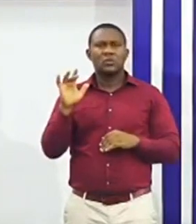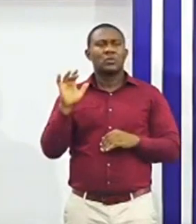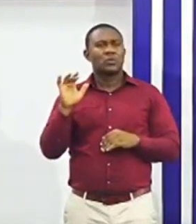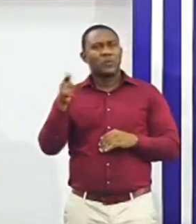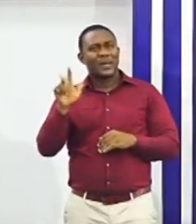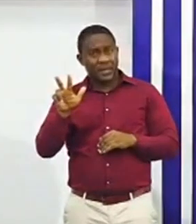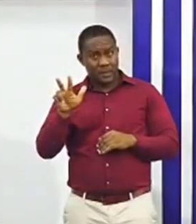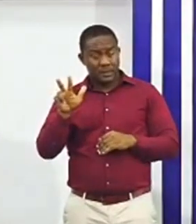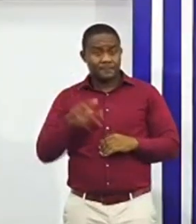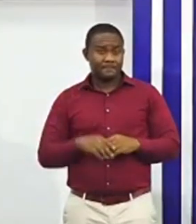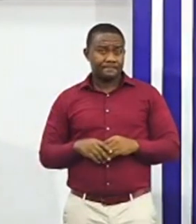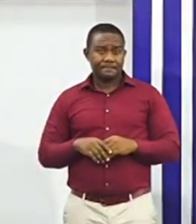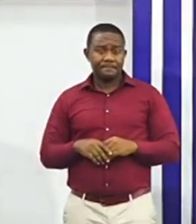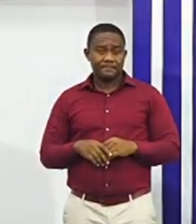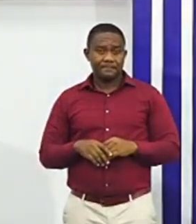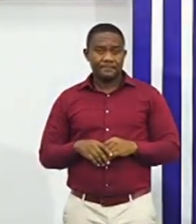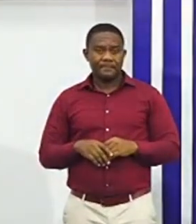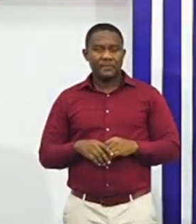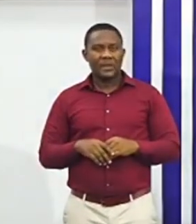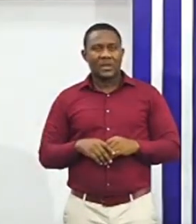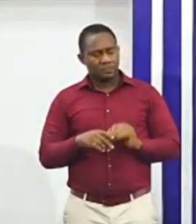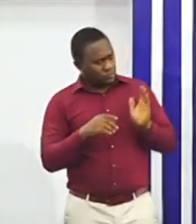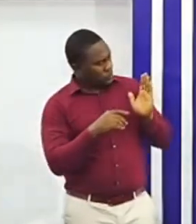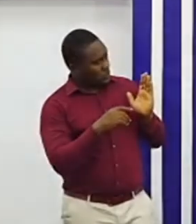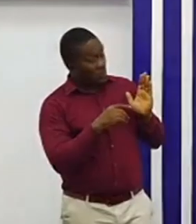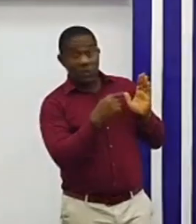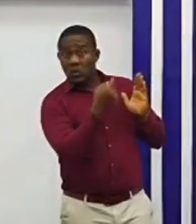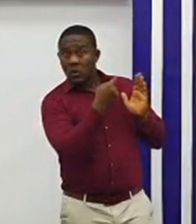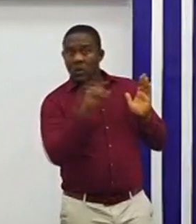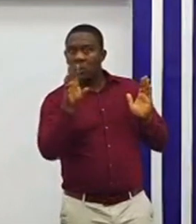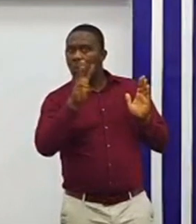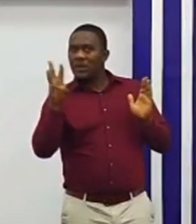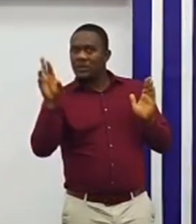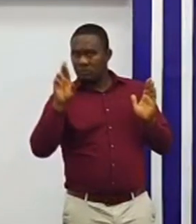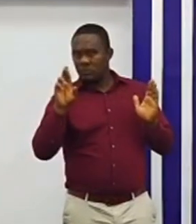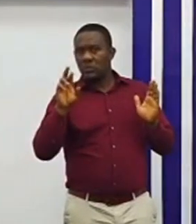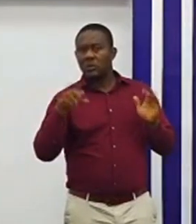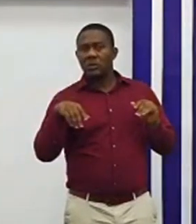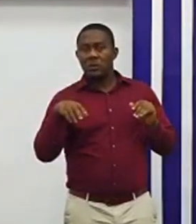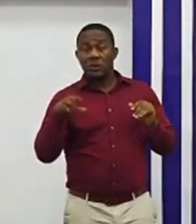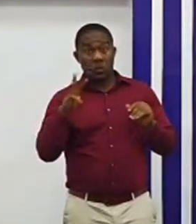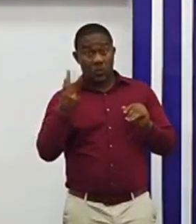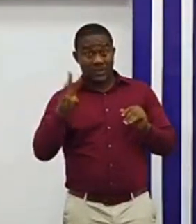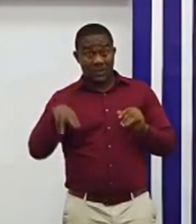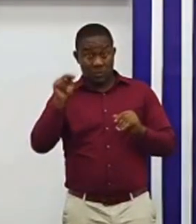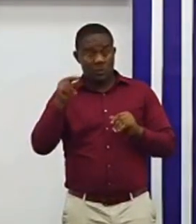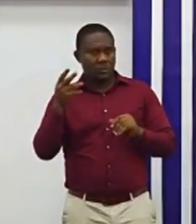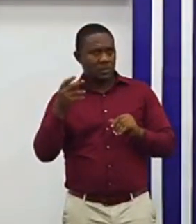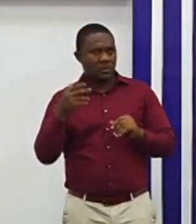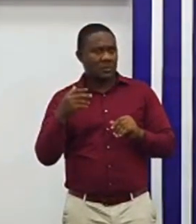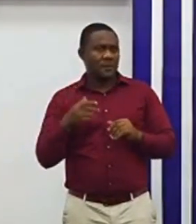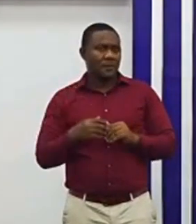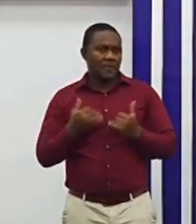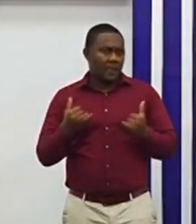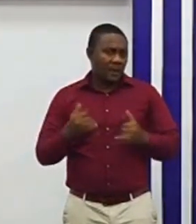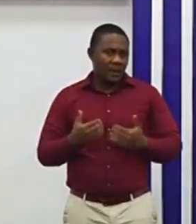Ka noba kɔrɔ a wae dɔgle zaa yi ne a naare la taa a baaloŋ. La wuli ka 2.85% la lɛ.